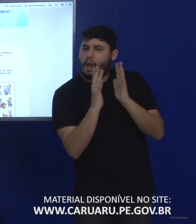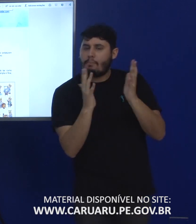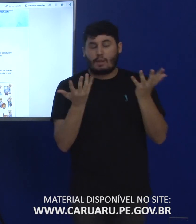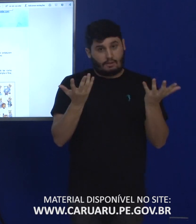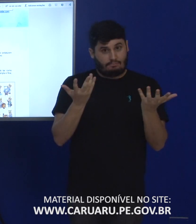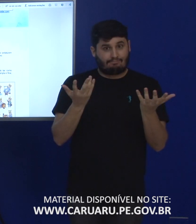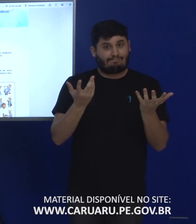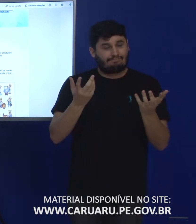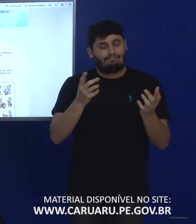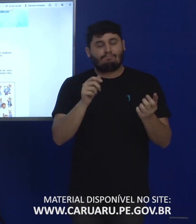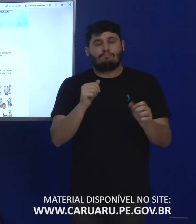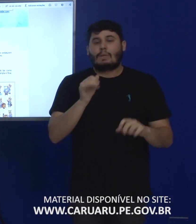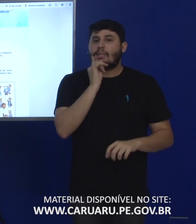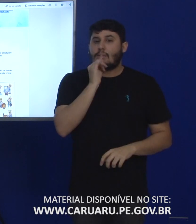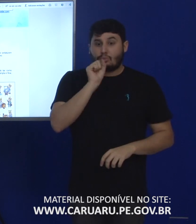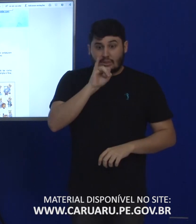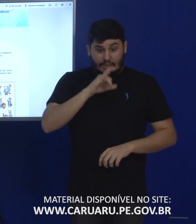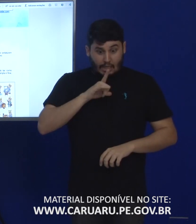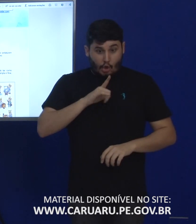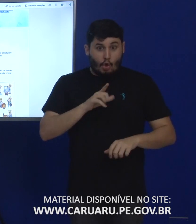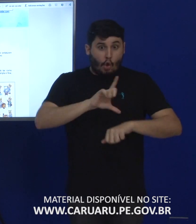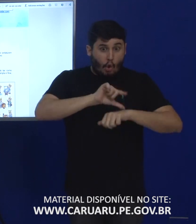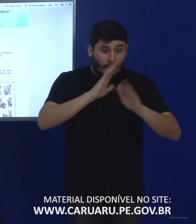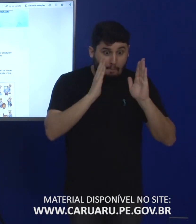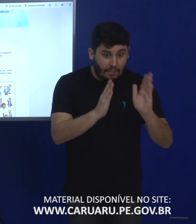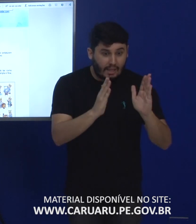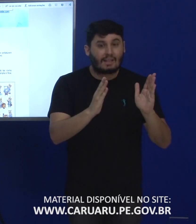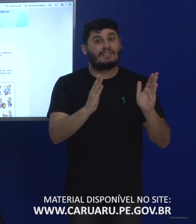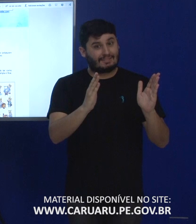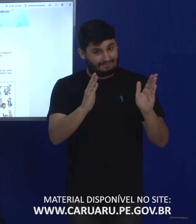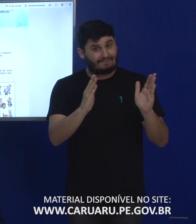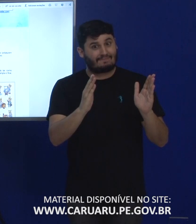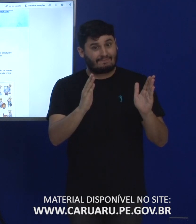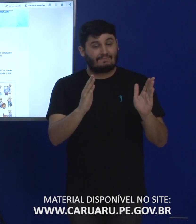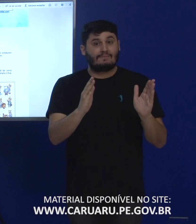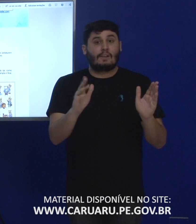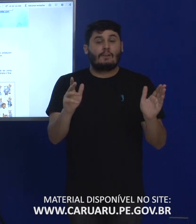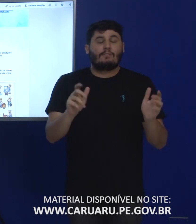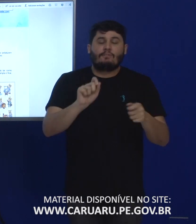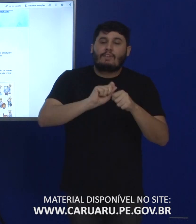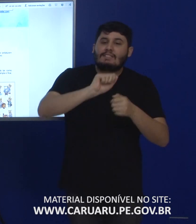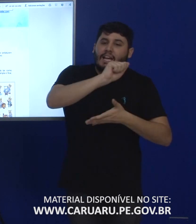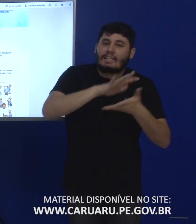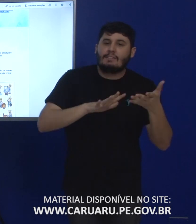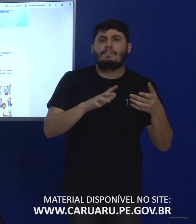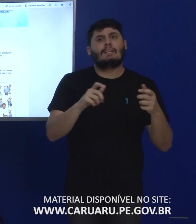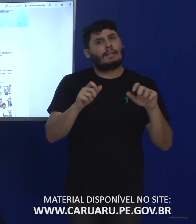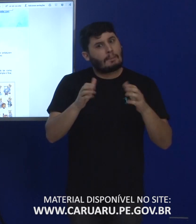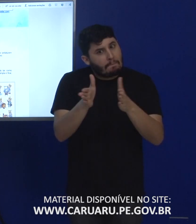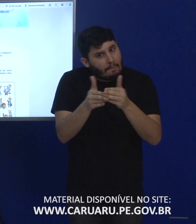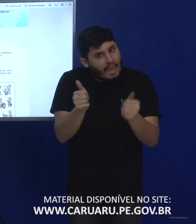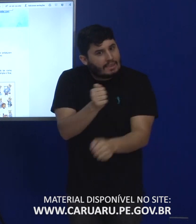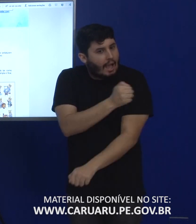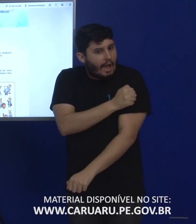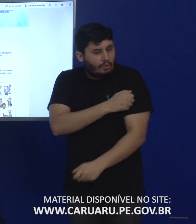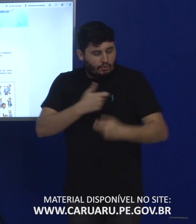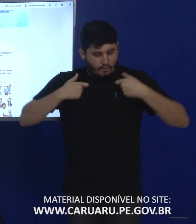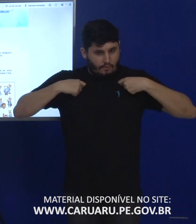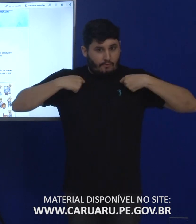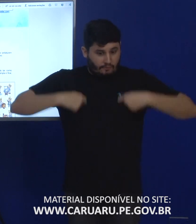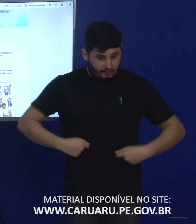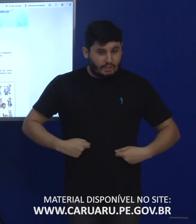realizar atividades específicas escolares, vista a farda no seu filho, mostre para ele a